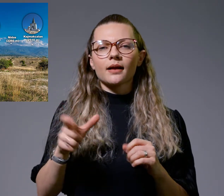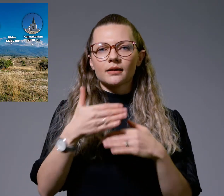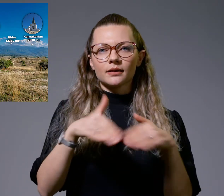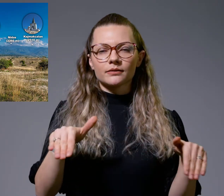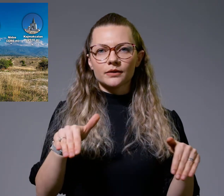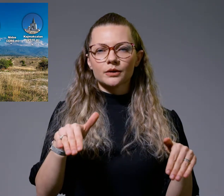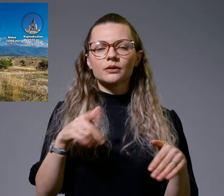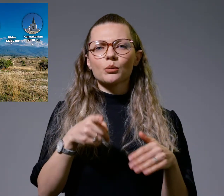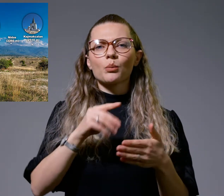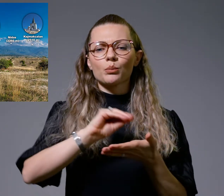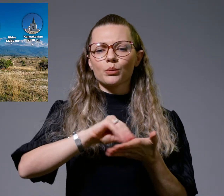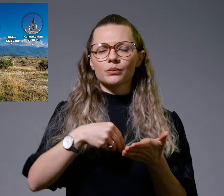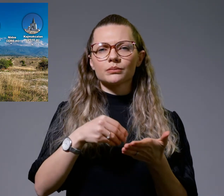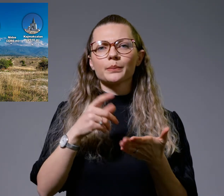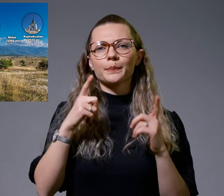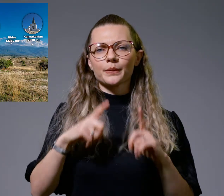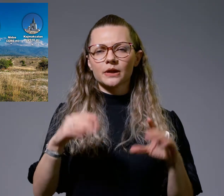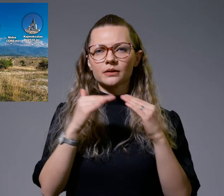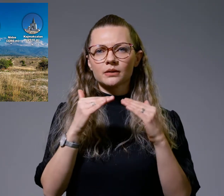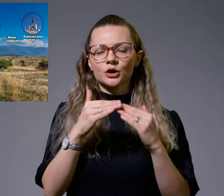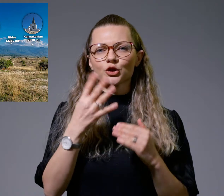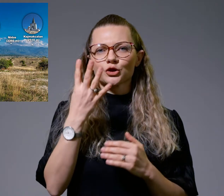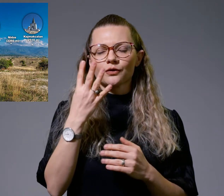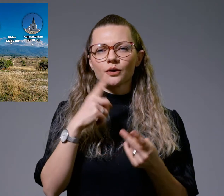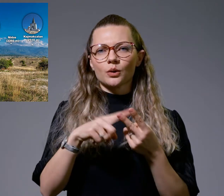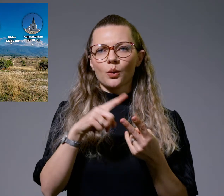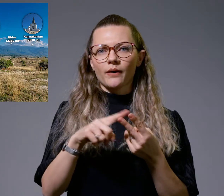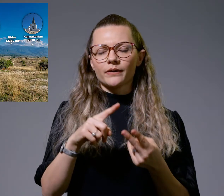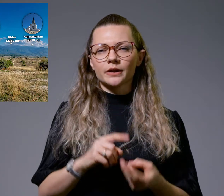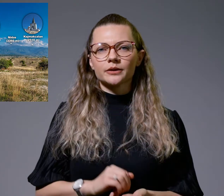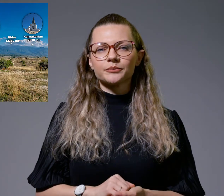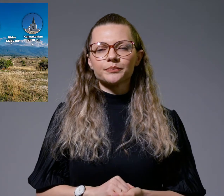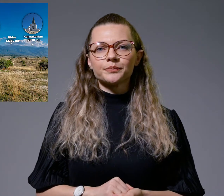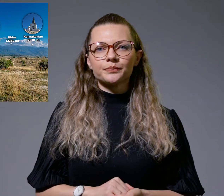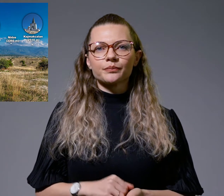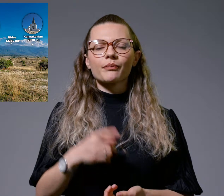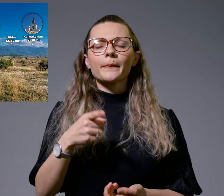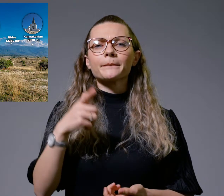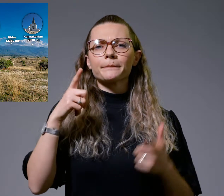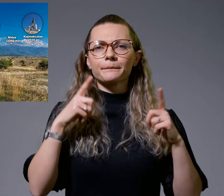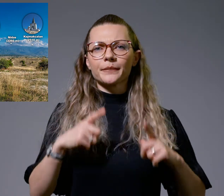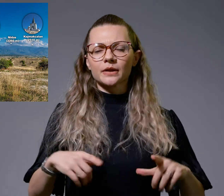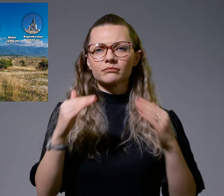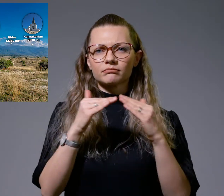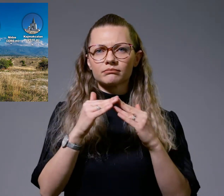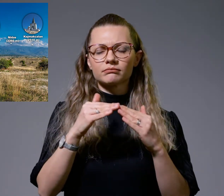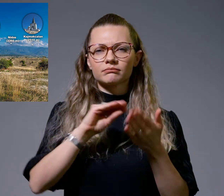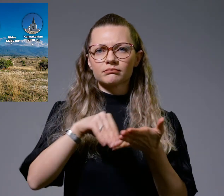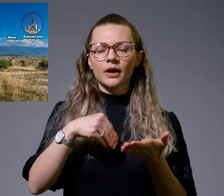и подпишала примирие на 4 ноември. Примирието со Германија било